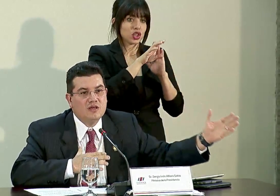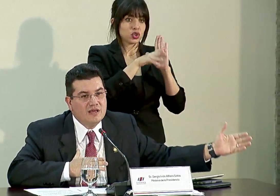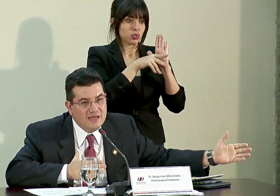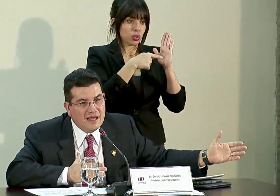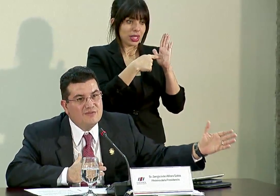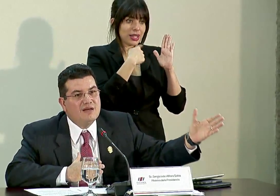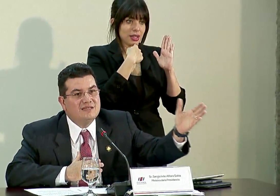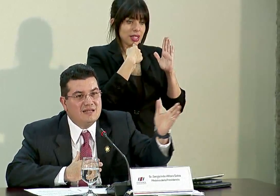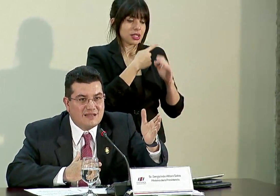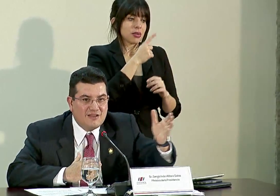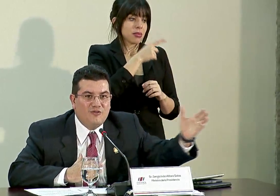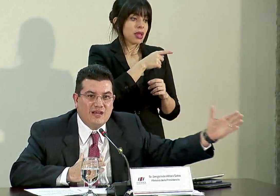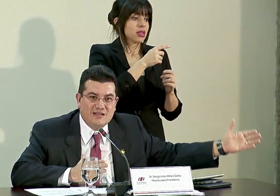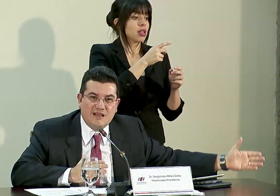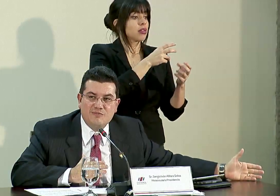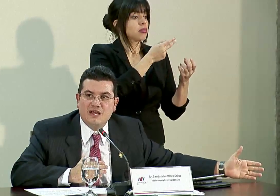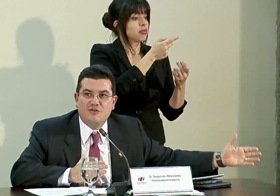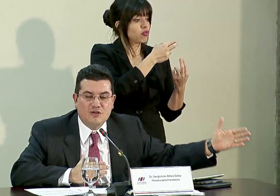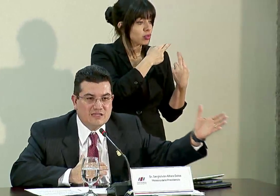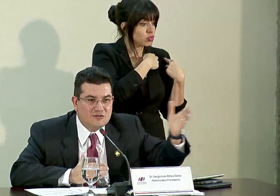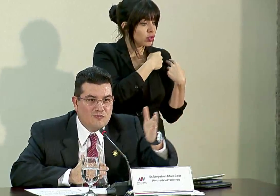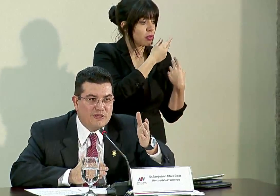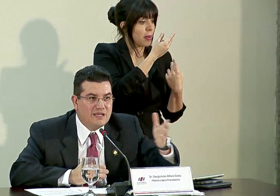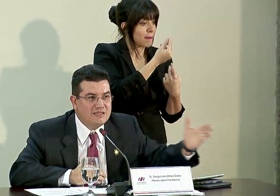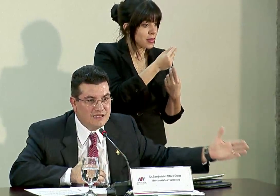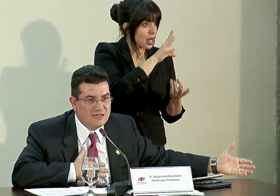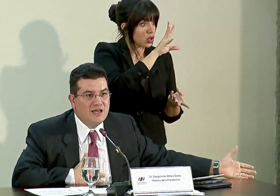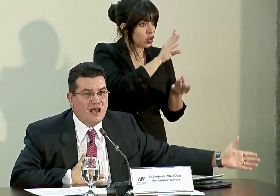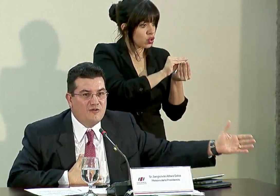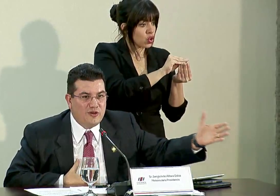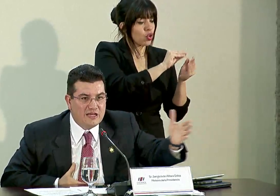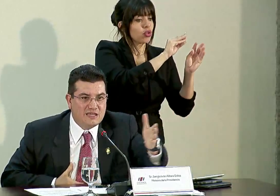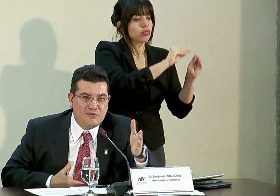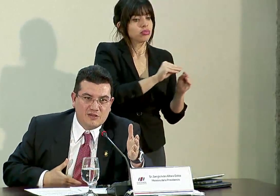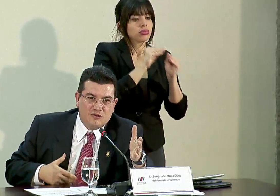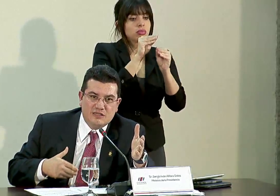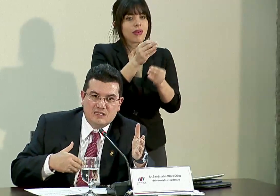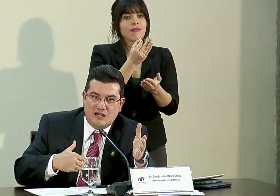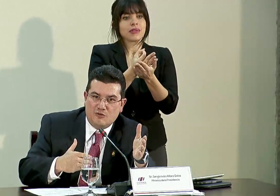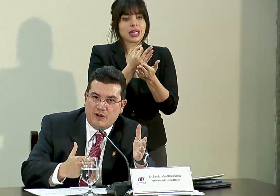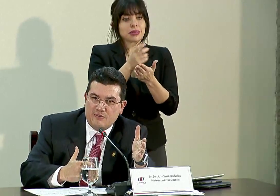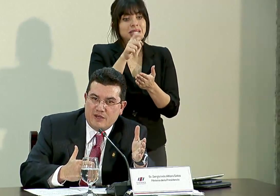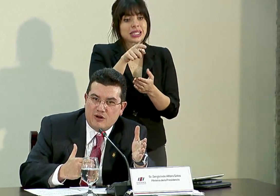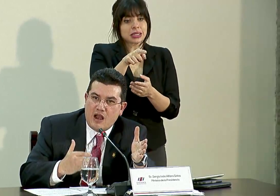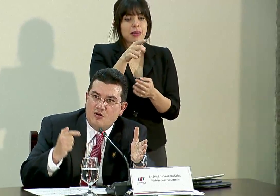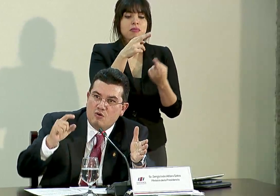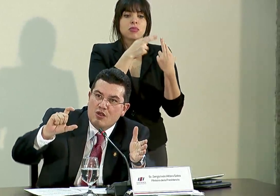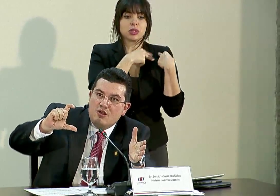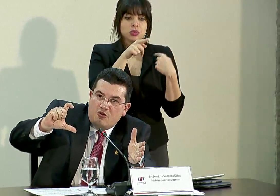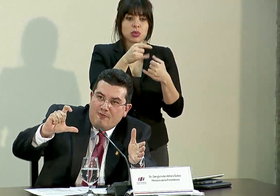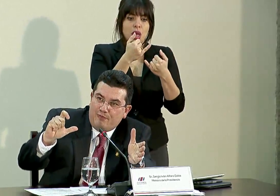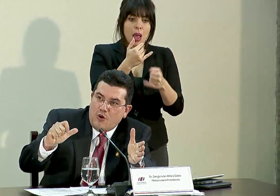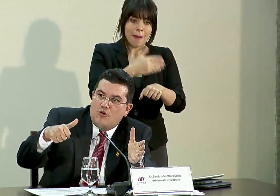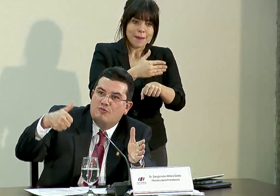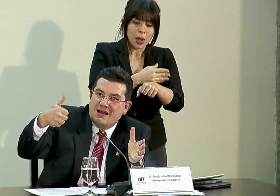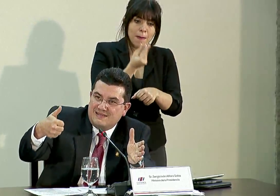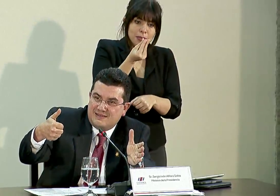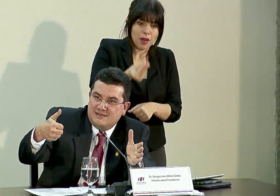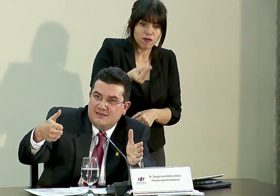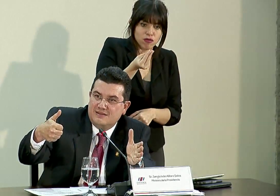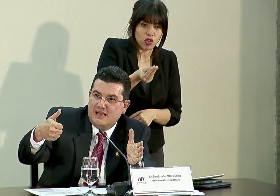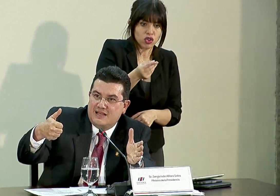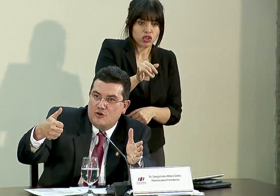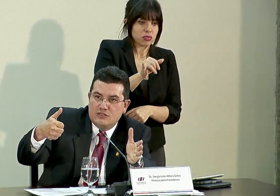constitución y además se le transfieren también con esas competencias el financiamiento necesario para mejorarlo y un poco